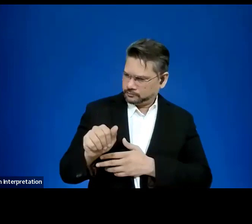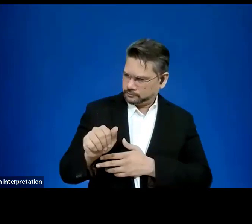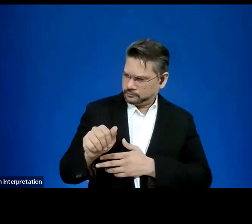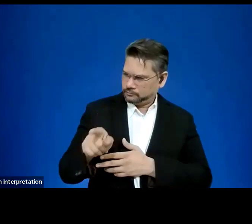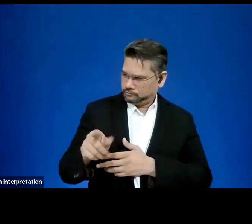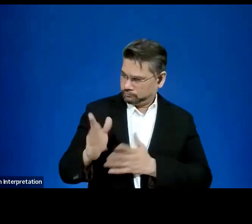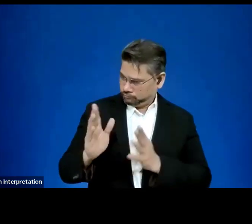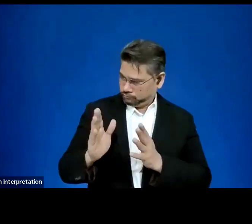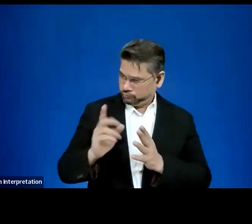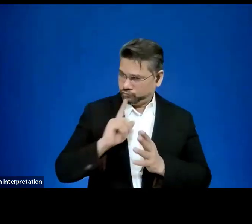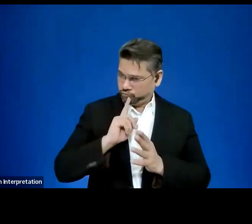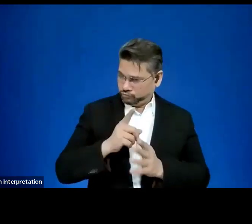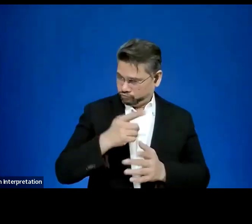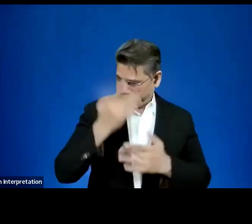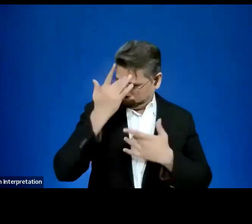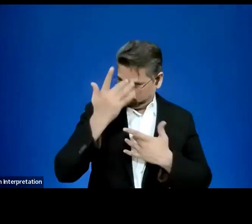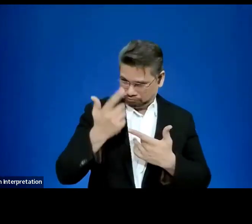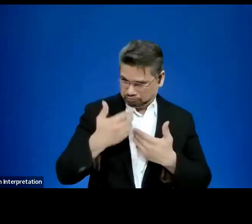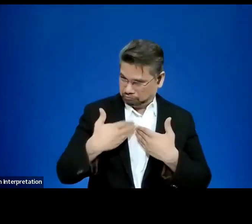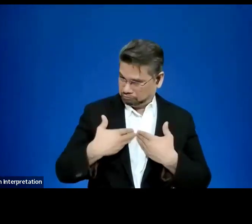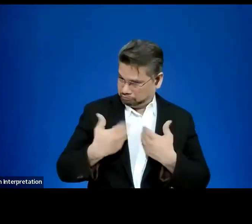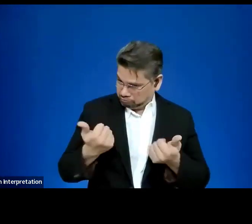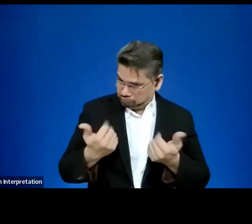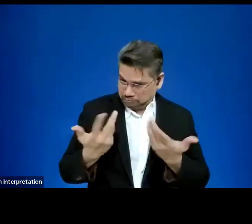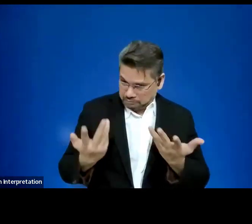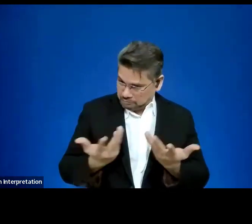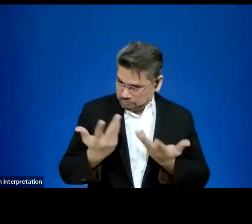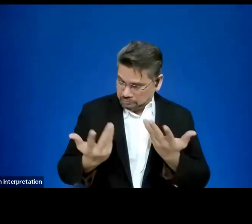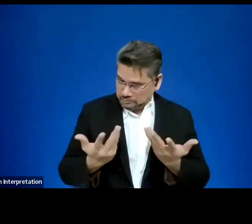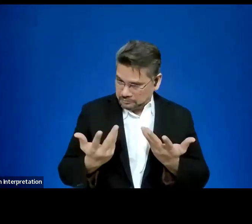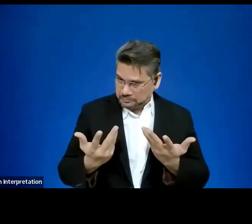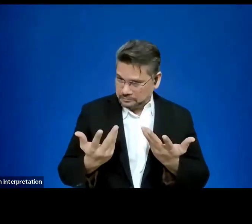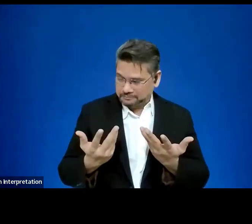他不只是我的导师。